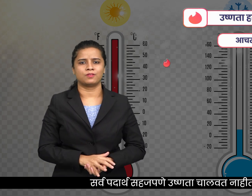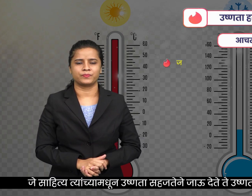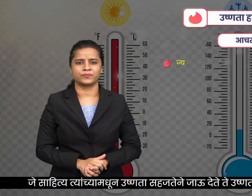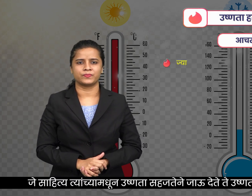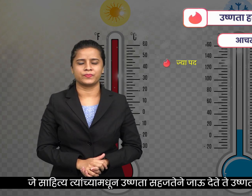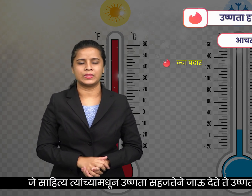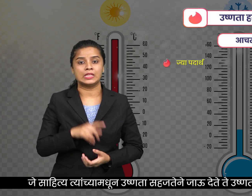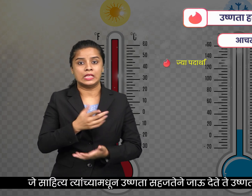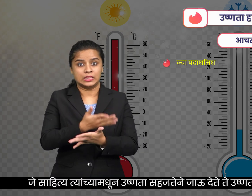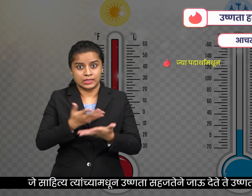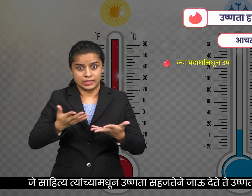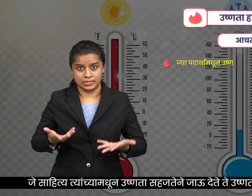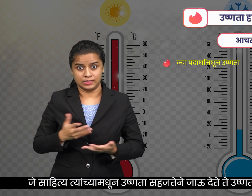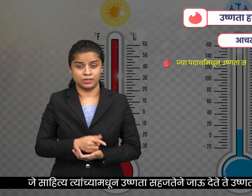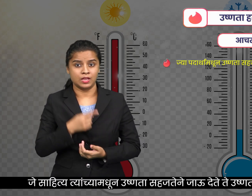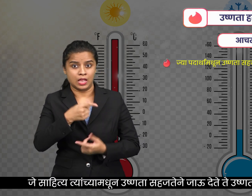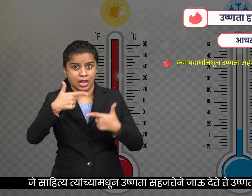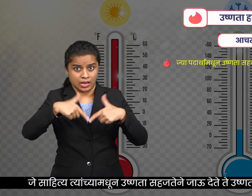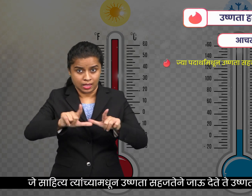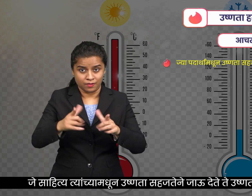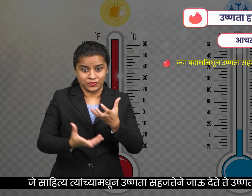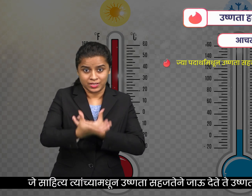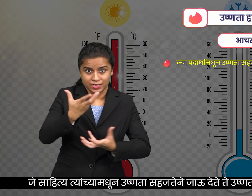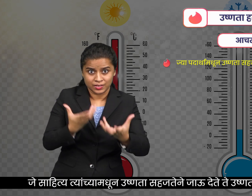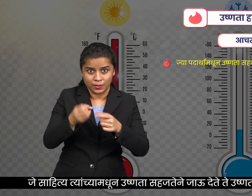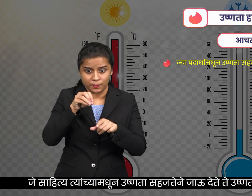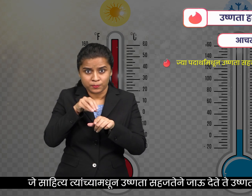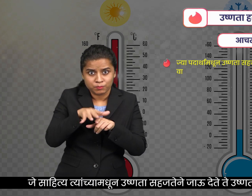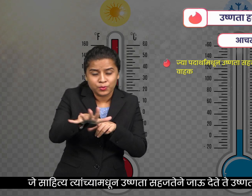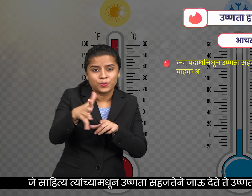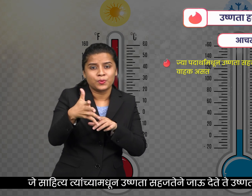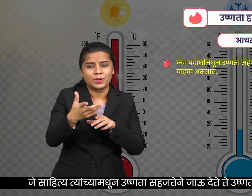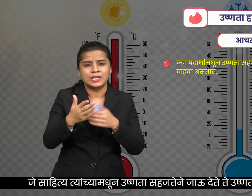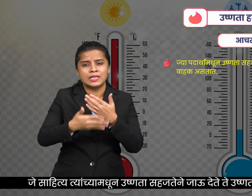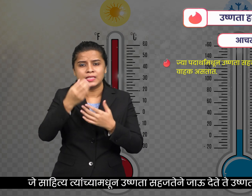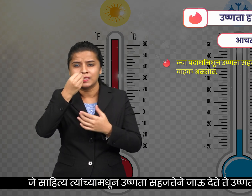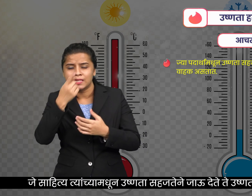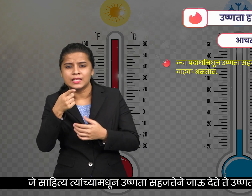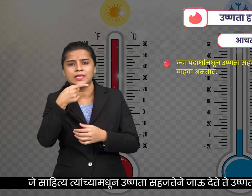हे साहित्यामधून उष्णता सहजतेने जाऊ शकते, ते उष्णता वाहक असतात.